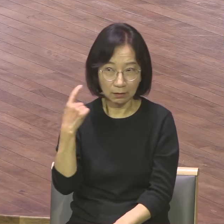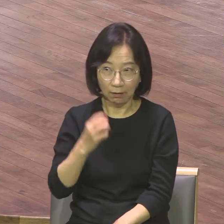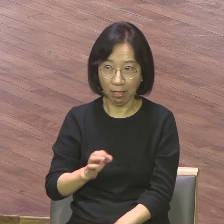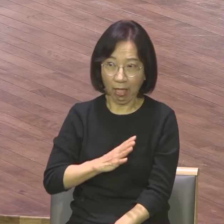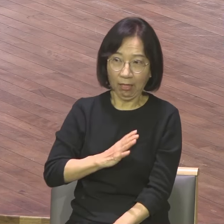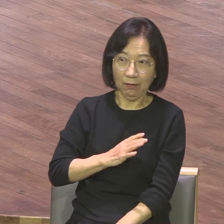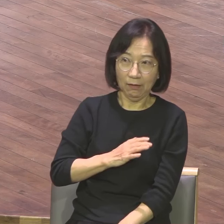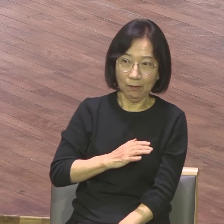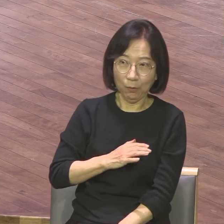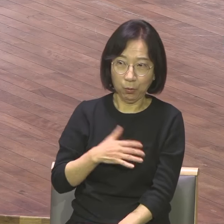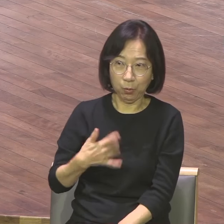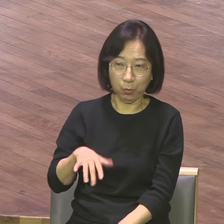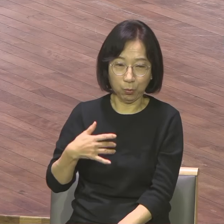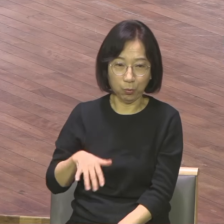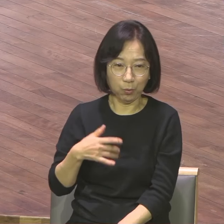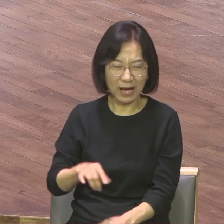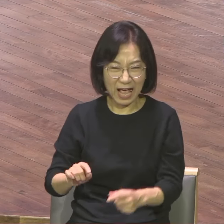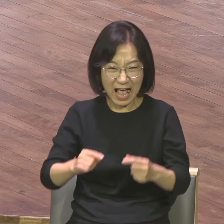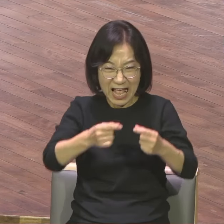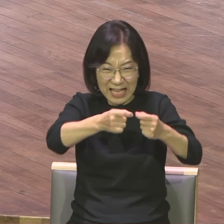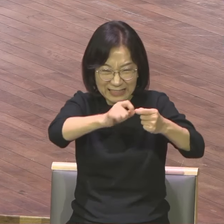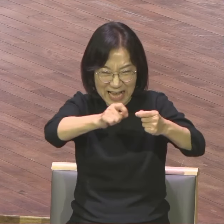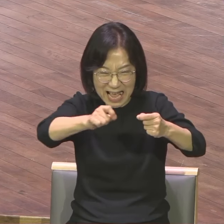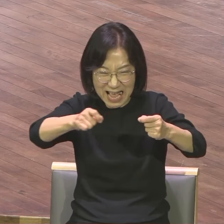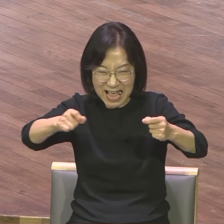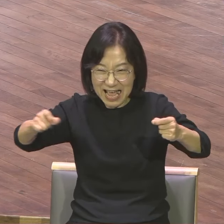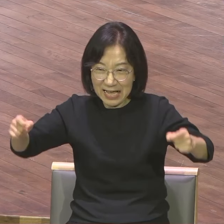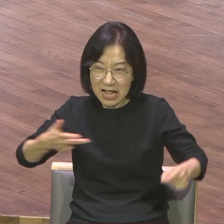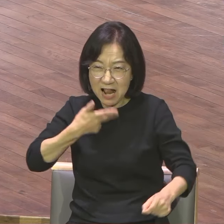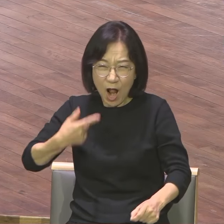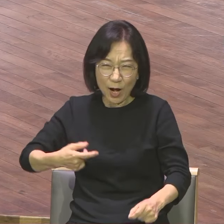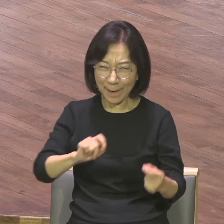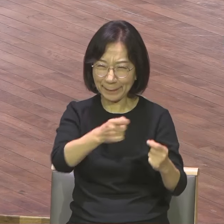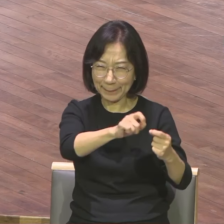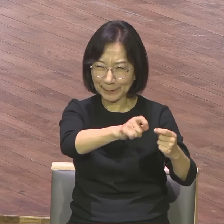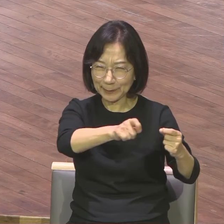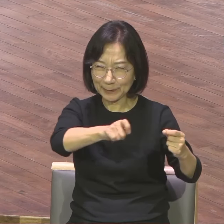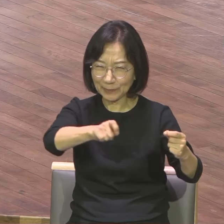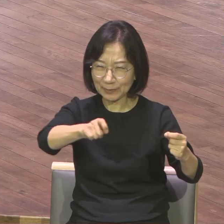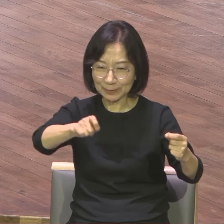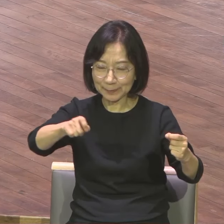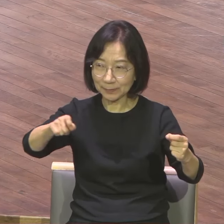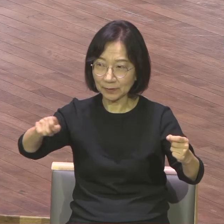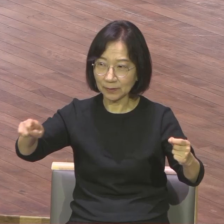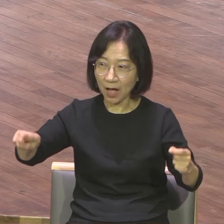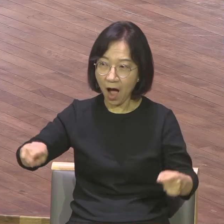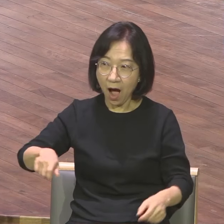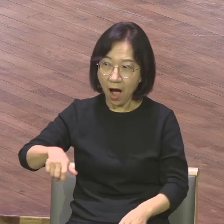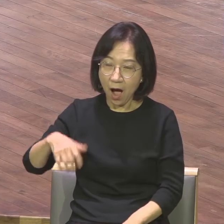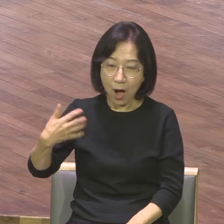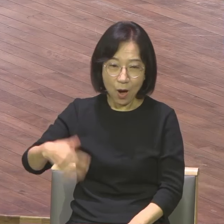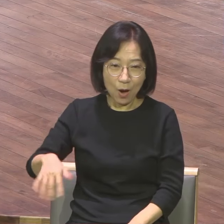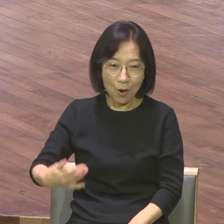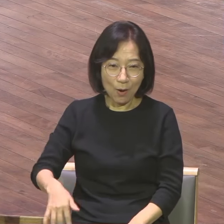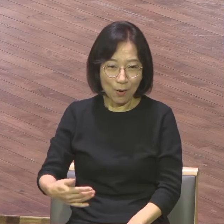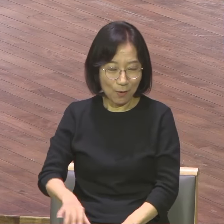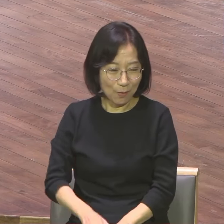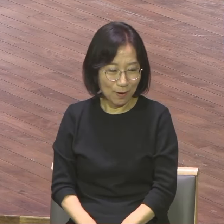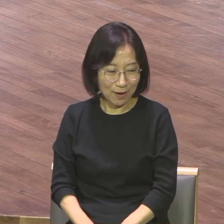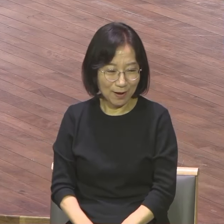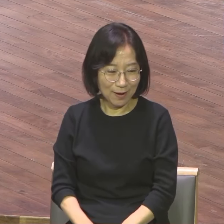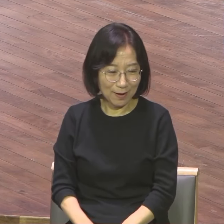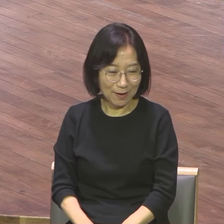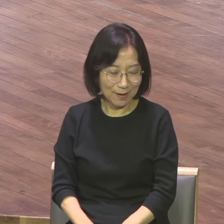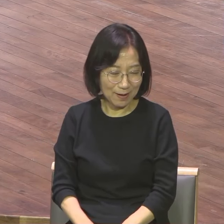정도네. 어떻게 긴 문장을 그렇게 다 외웠을까? 어? 이야 대화하는 법, 이거 미국에서